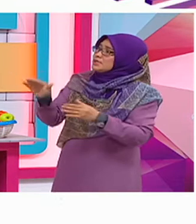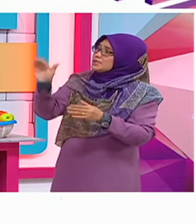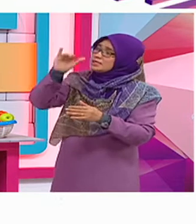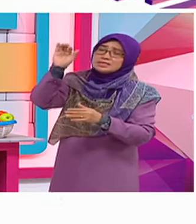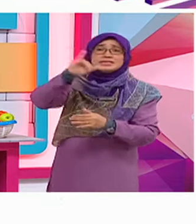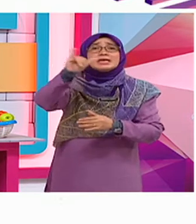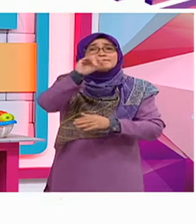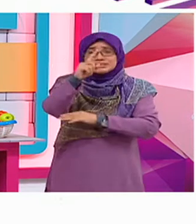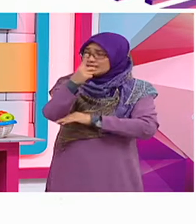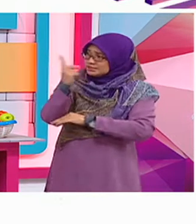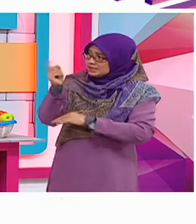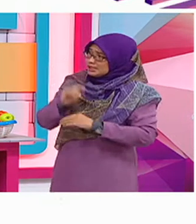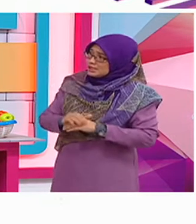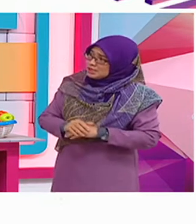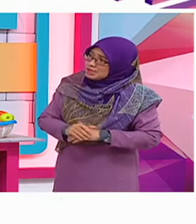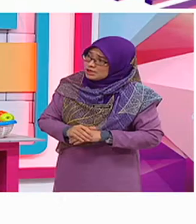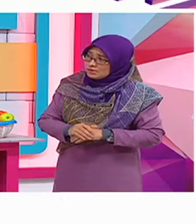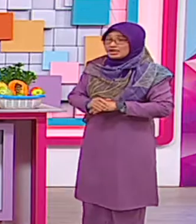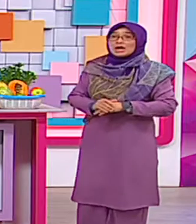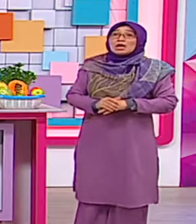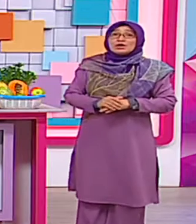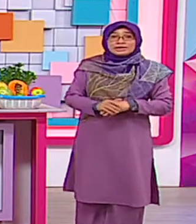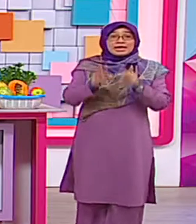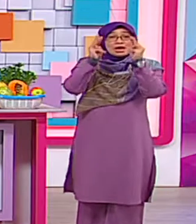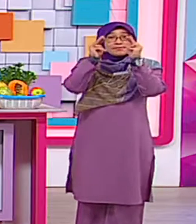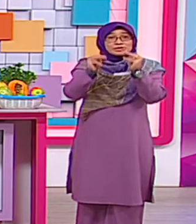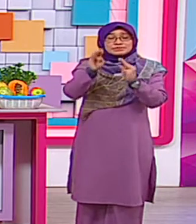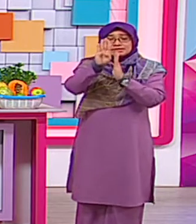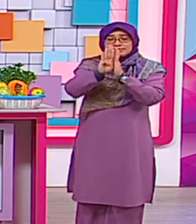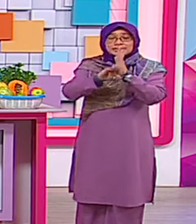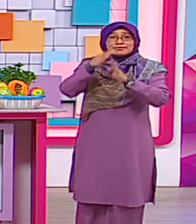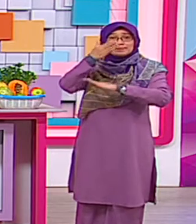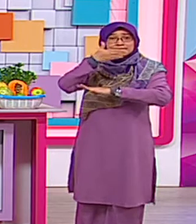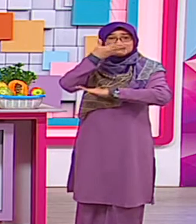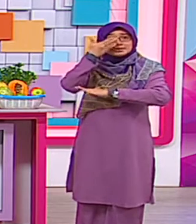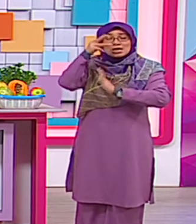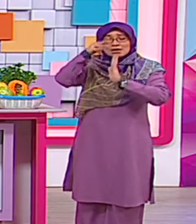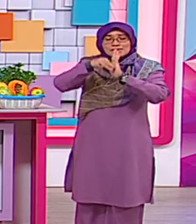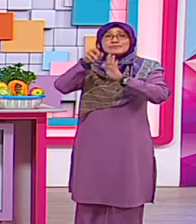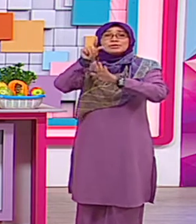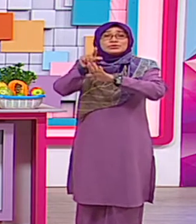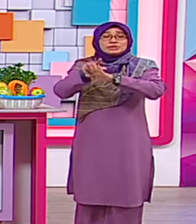sawah yang yang saja ah orang oke manusia bernafas menggunakan